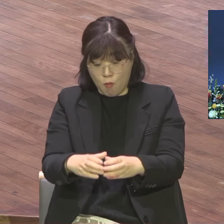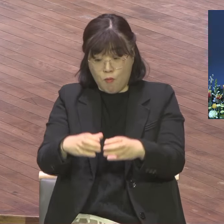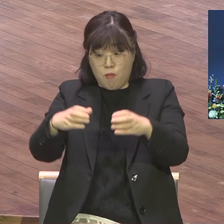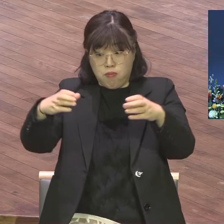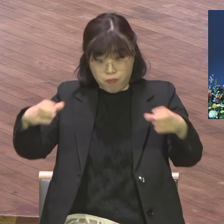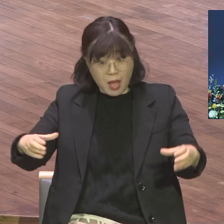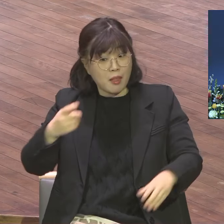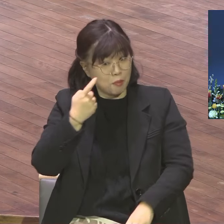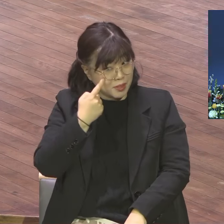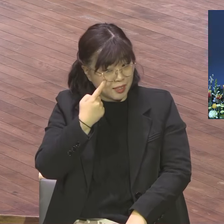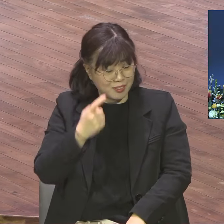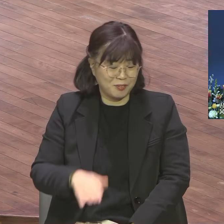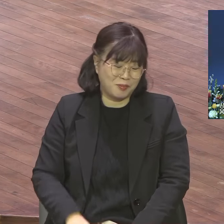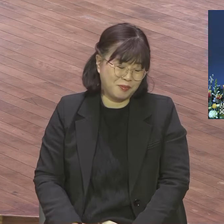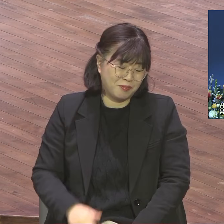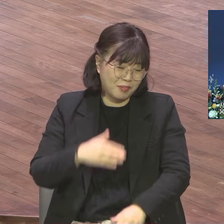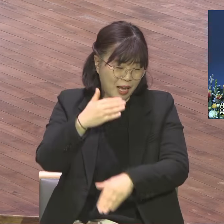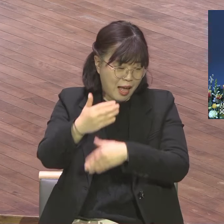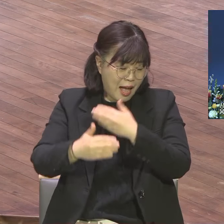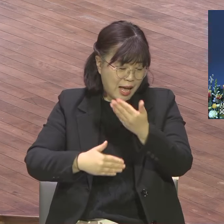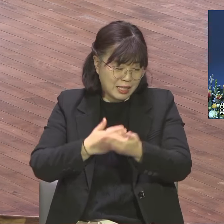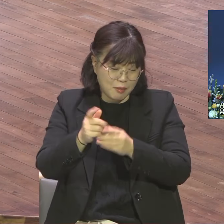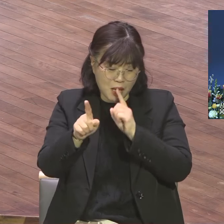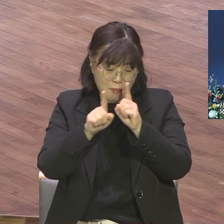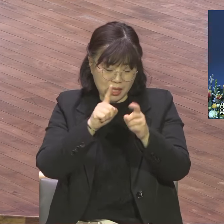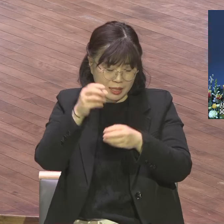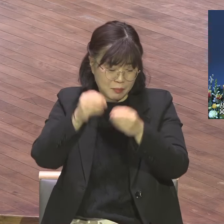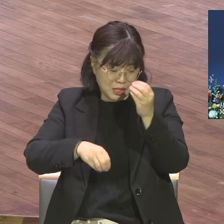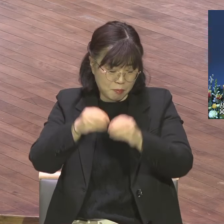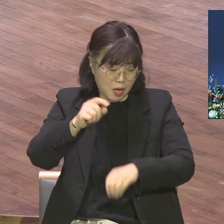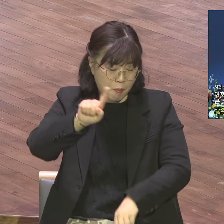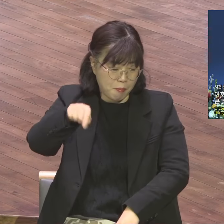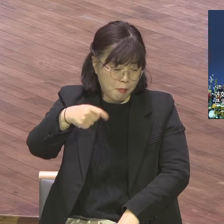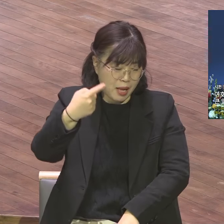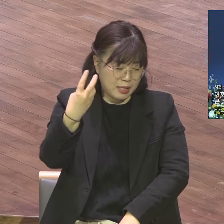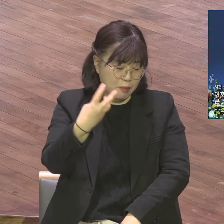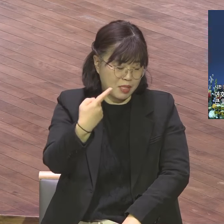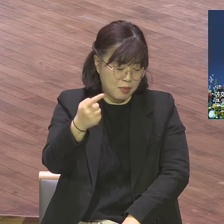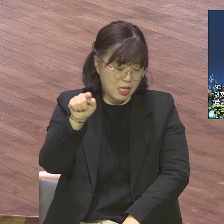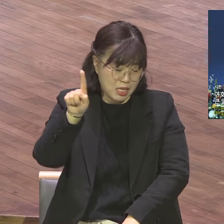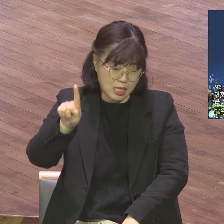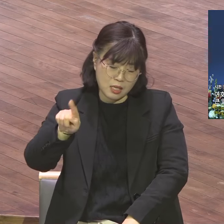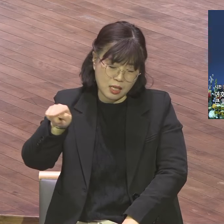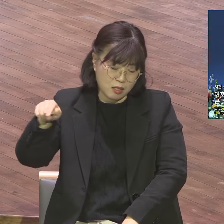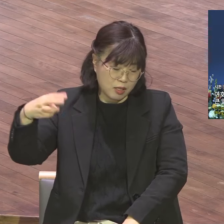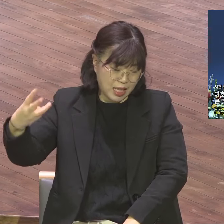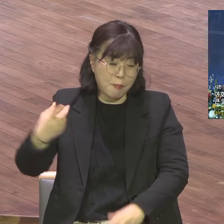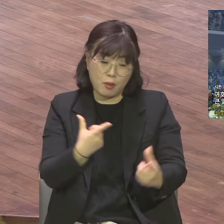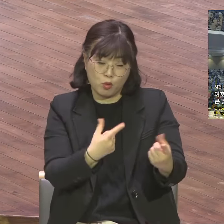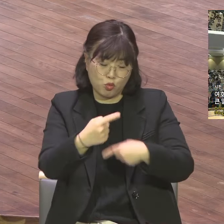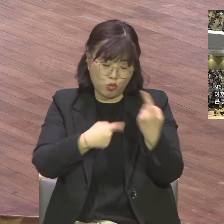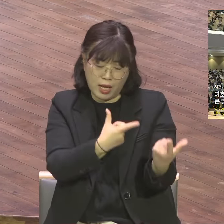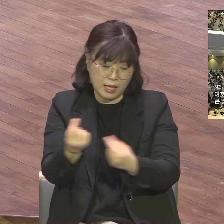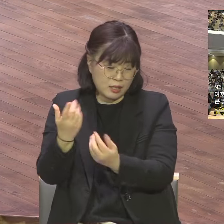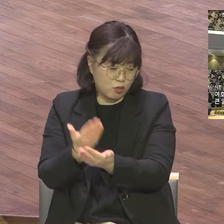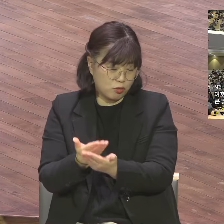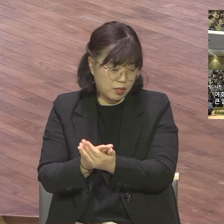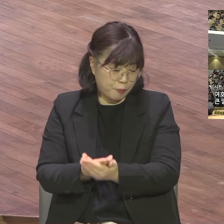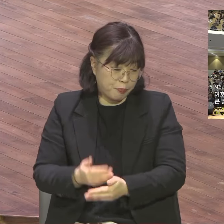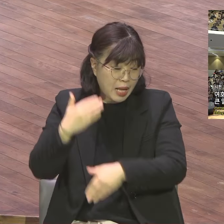시편 131편 1절로 3절을 같이 한 음성으로 3절이니까 같이 읽겠습니다.